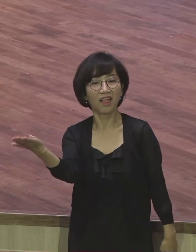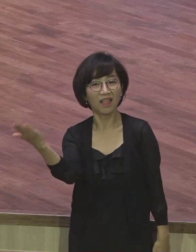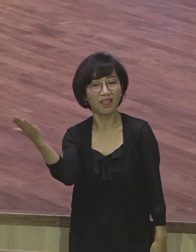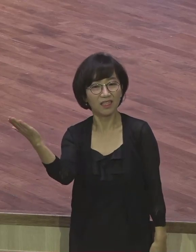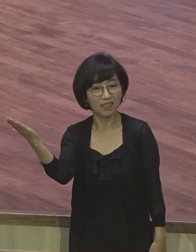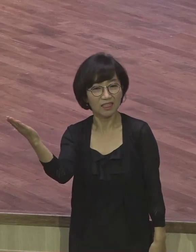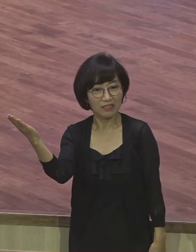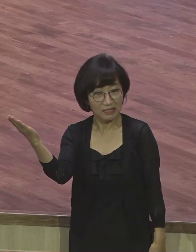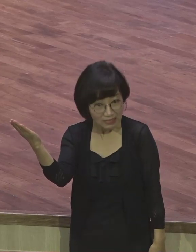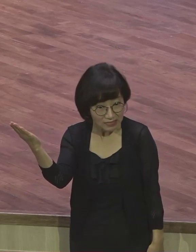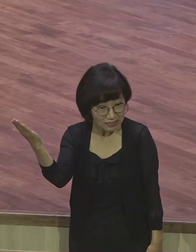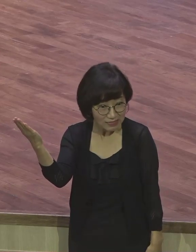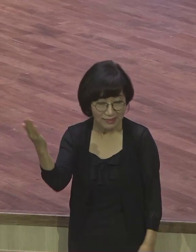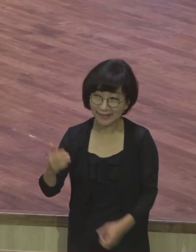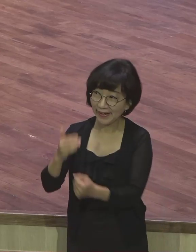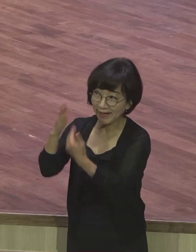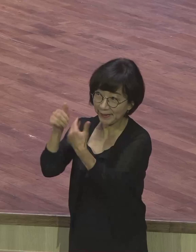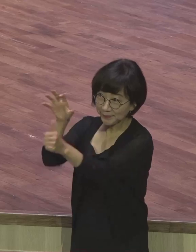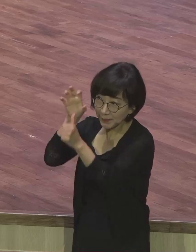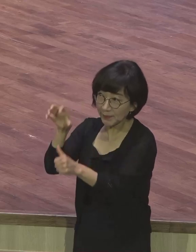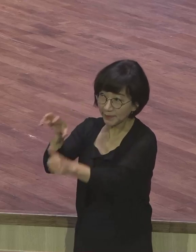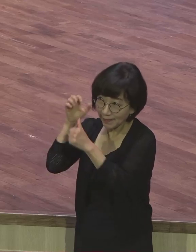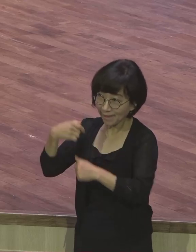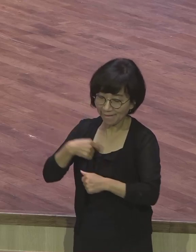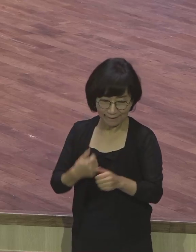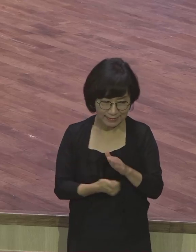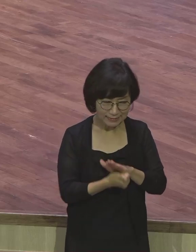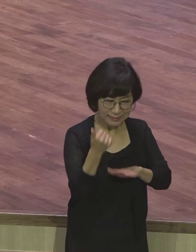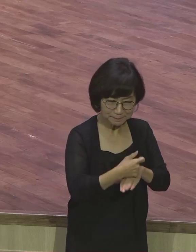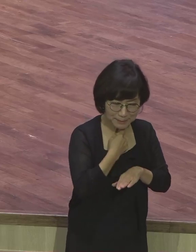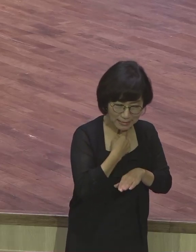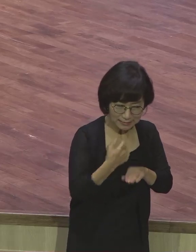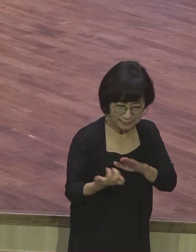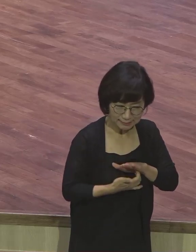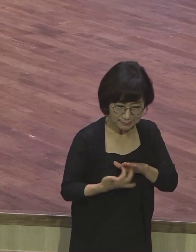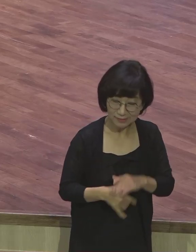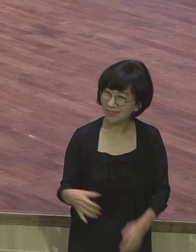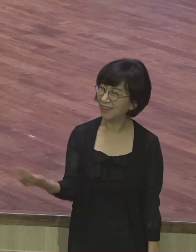나쁘게 표현하면 하나님을 이용해가지고 내가 좀 성공 좀 하자.